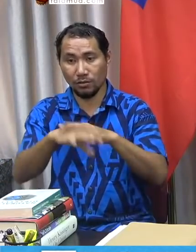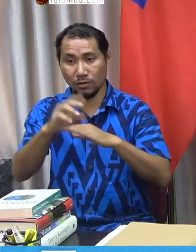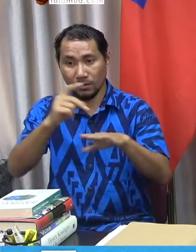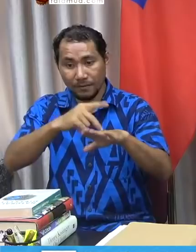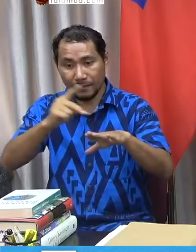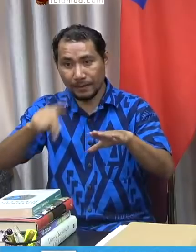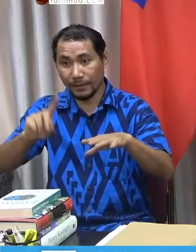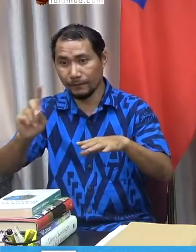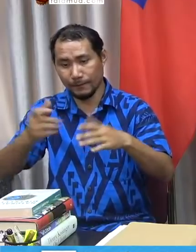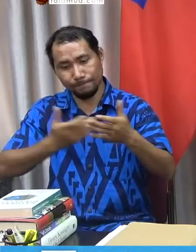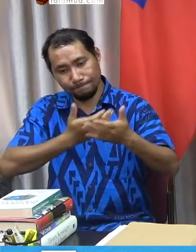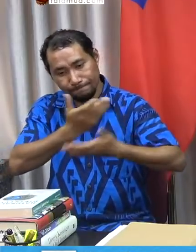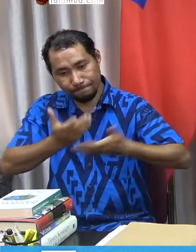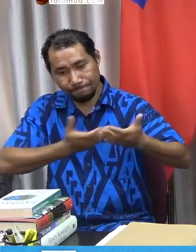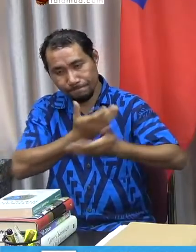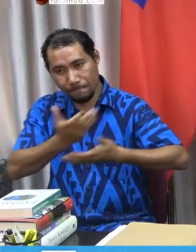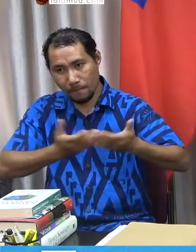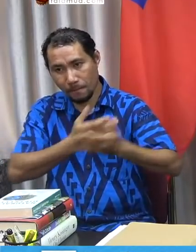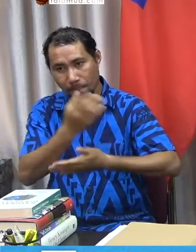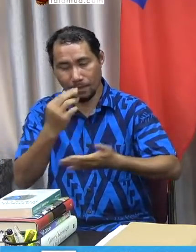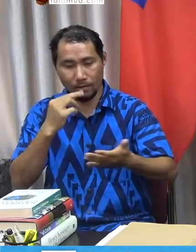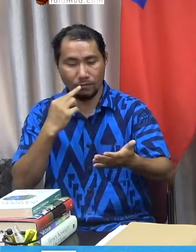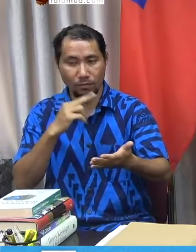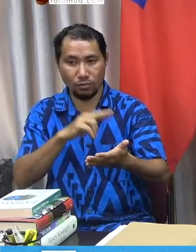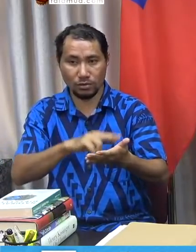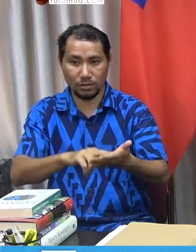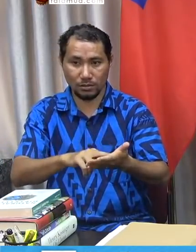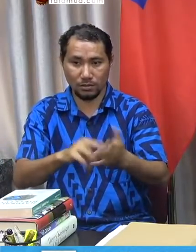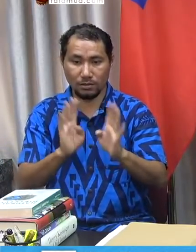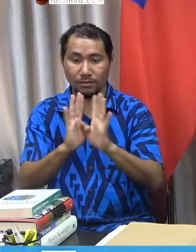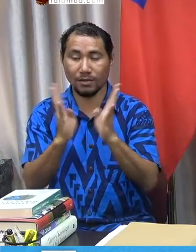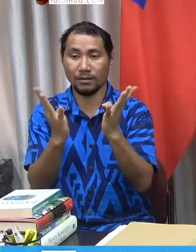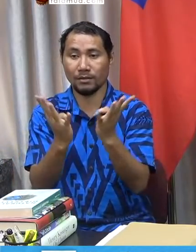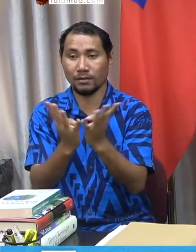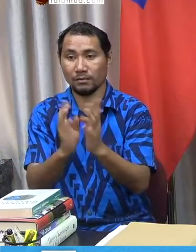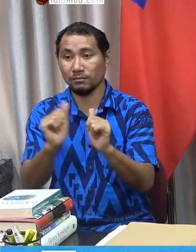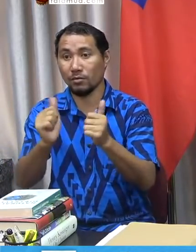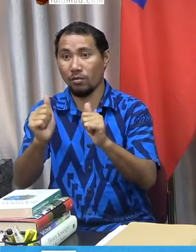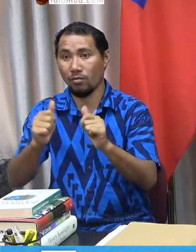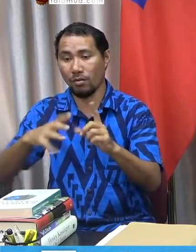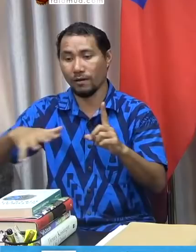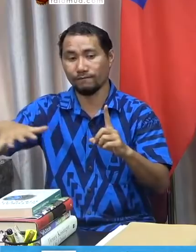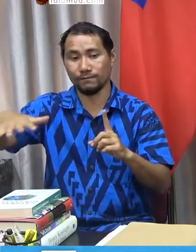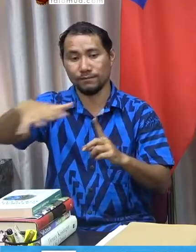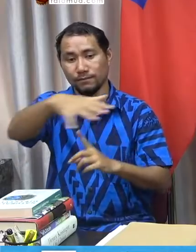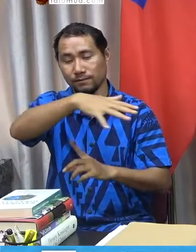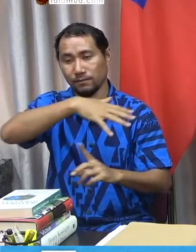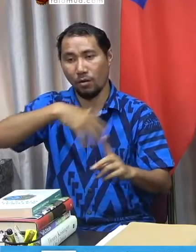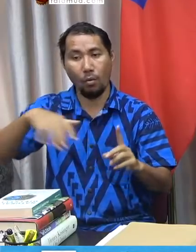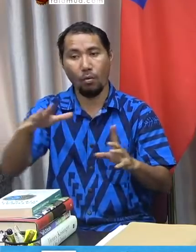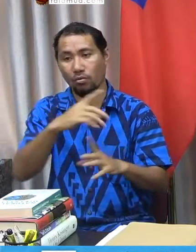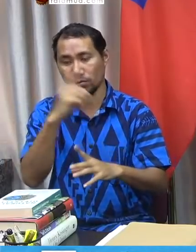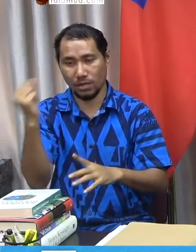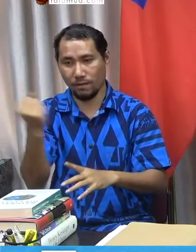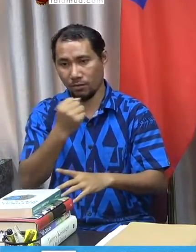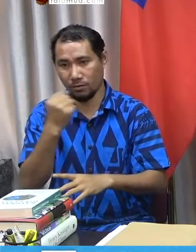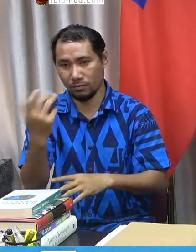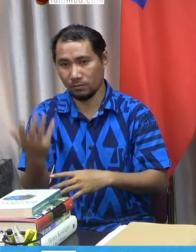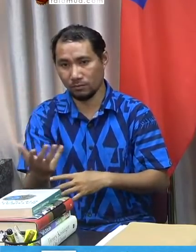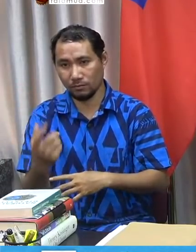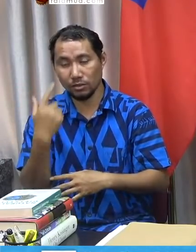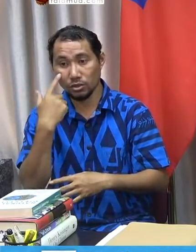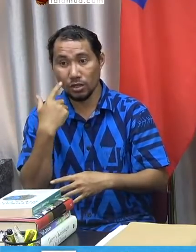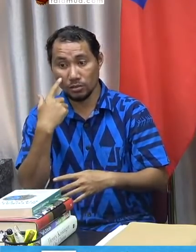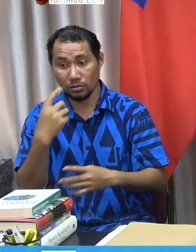tala noa au ili ai le lipoti al komiti le sa taamilo i le atunuu atoa maua o